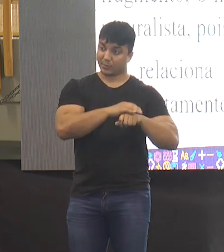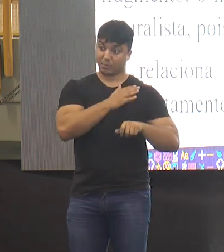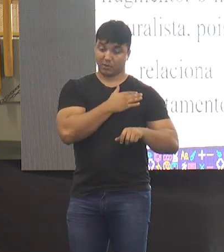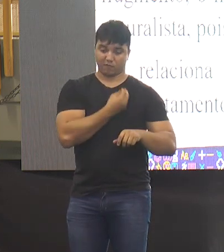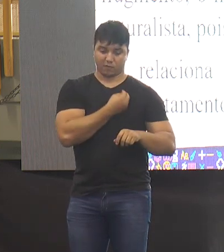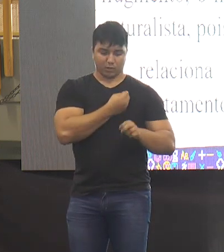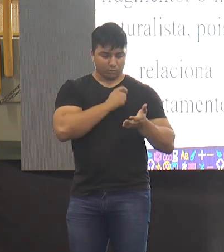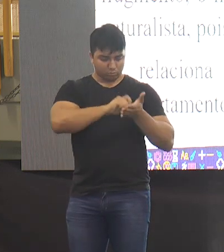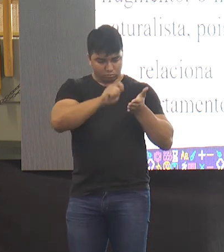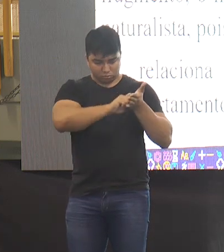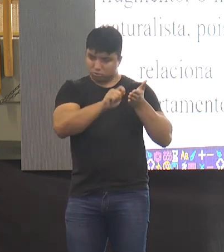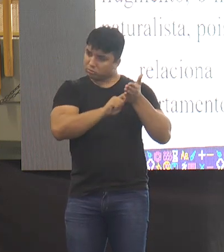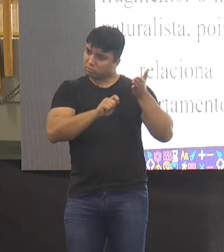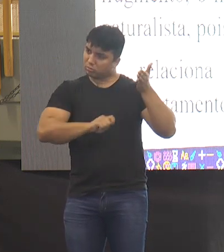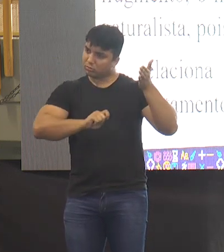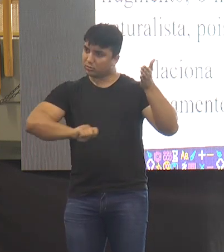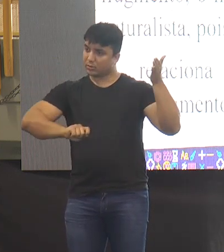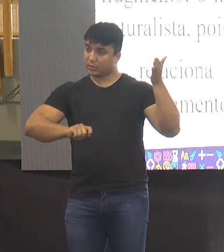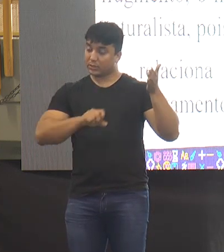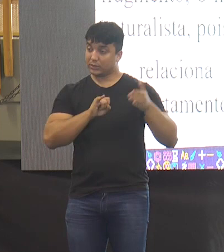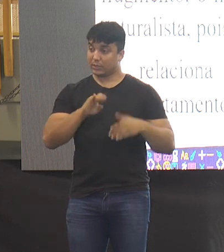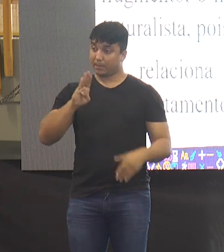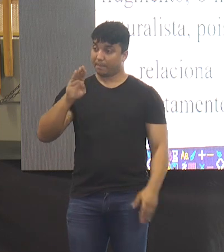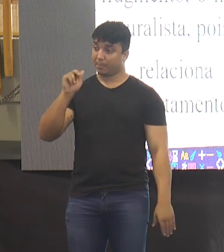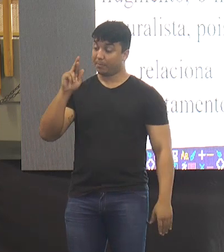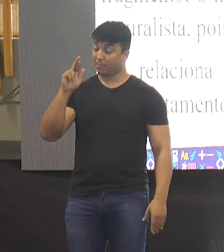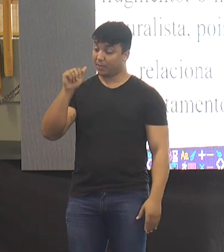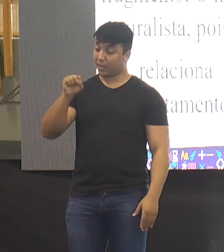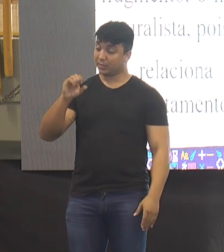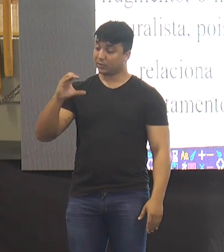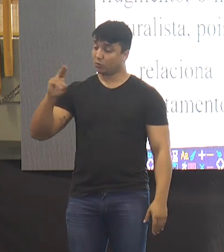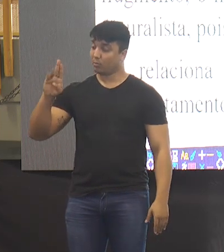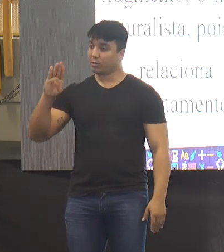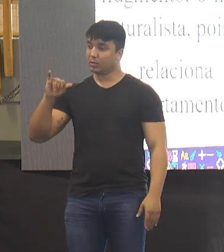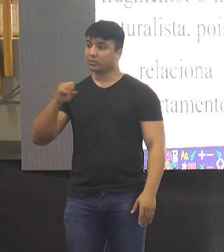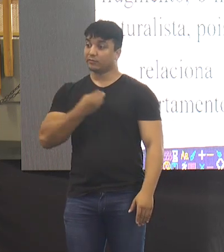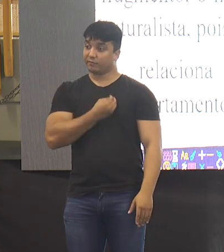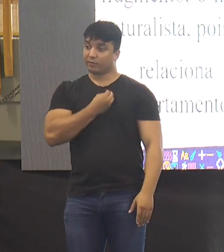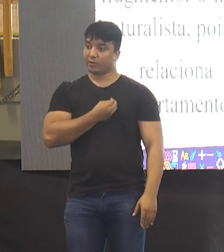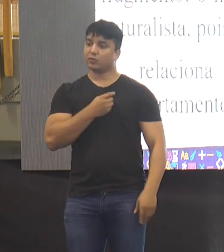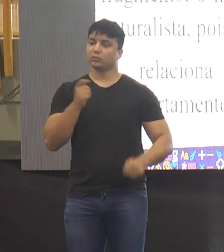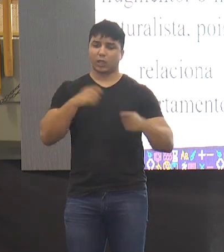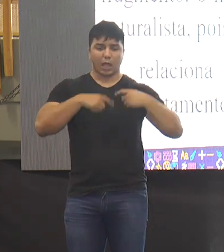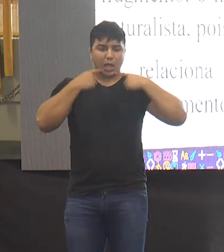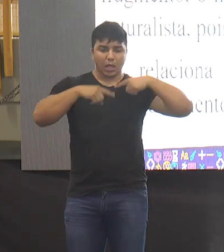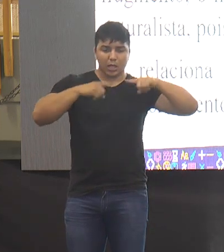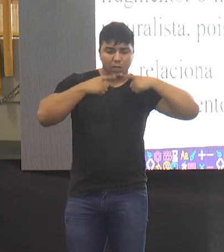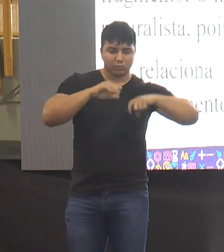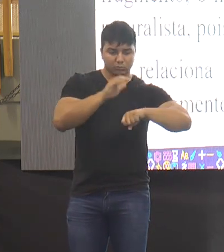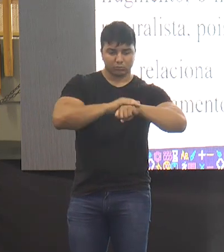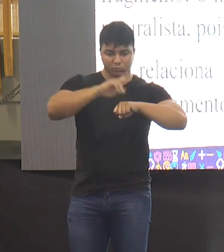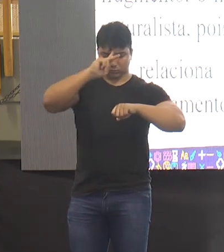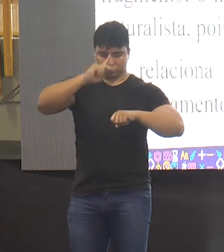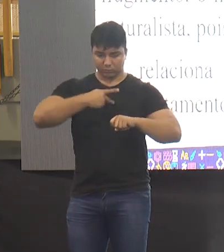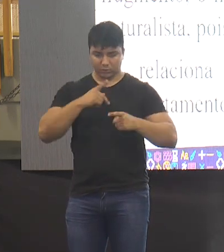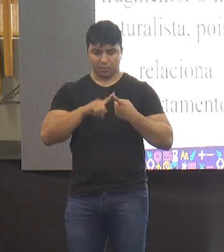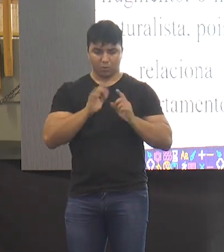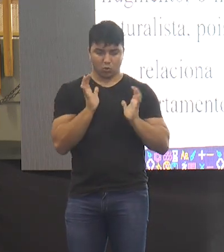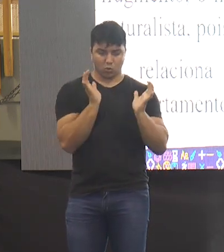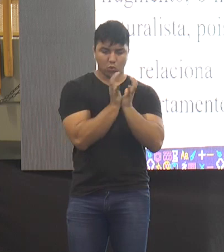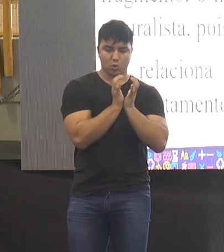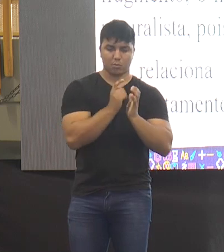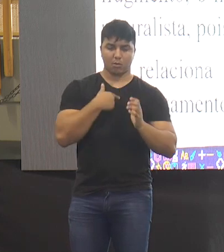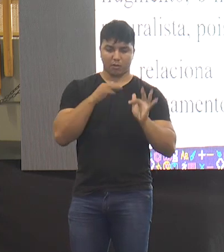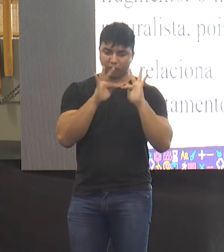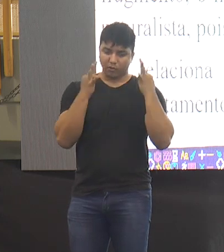biografia? Porque se o Brás Cubas estivesse vivo, ele poderia criticar a si mesmo, a sua classe, a